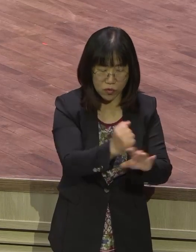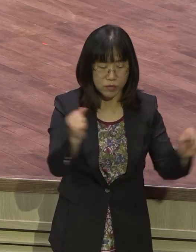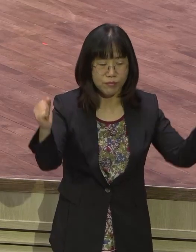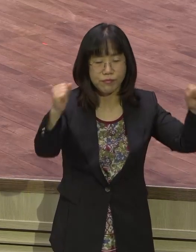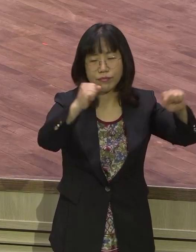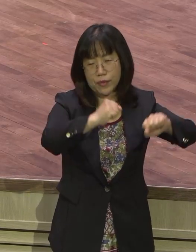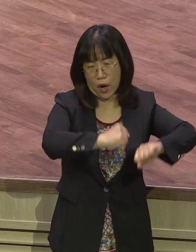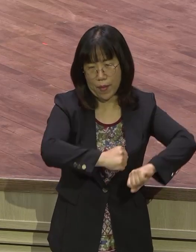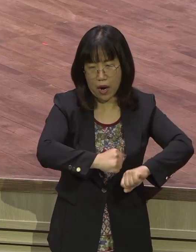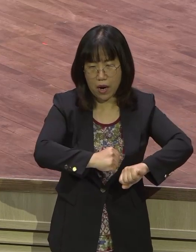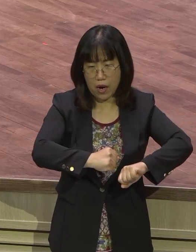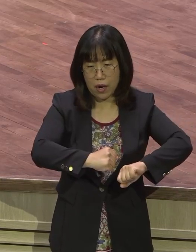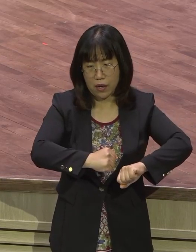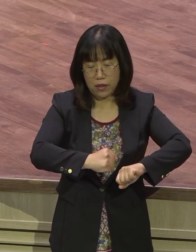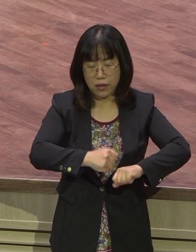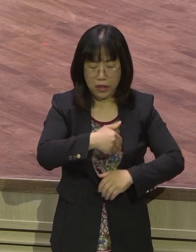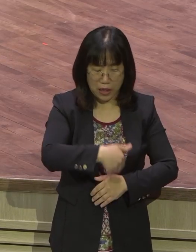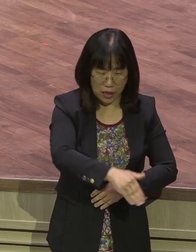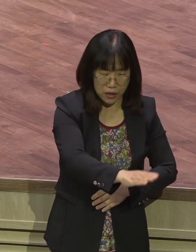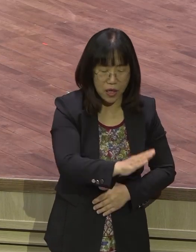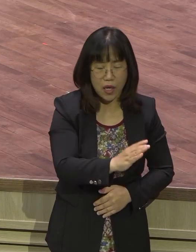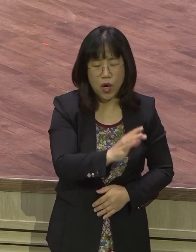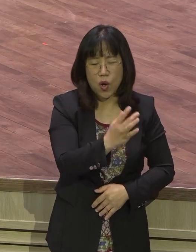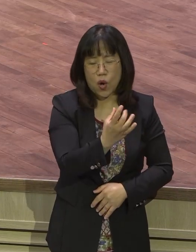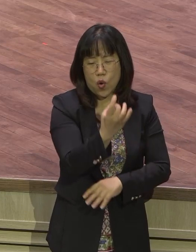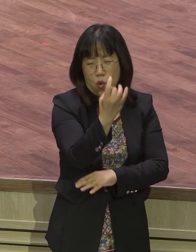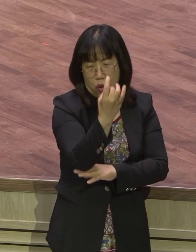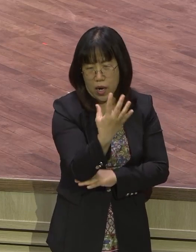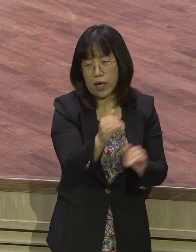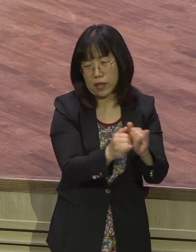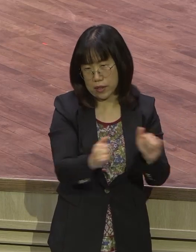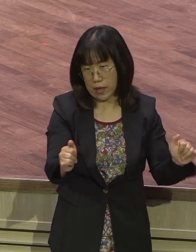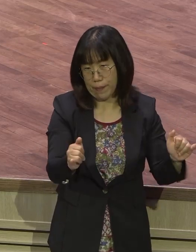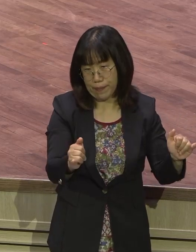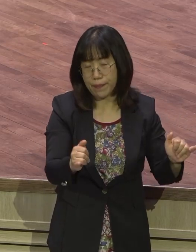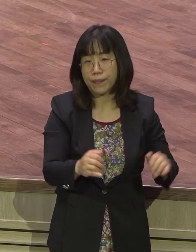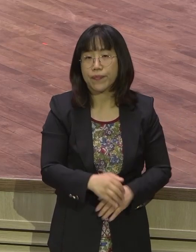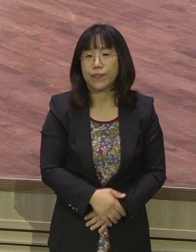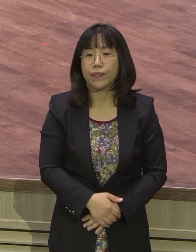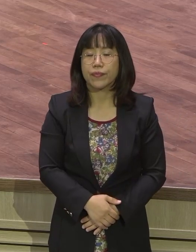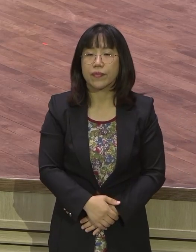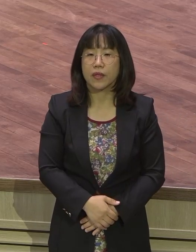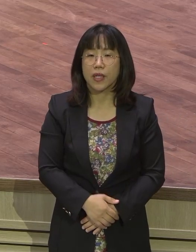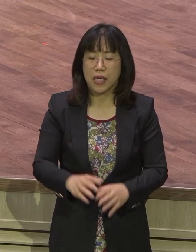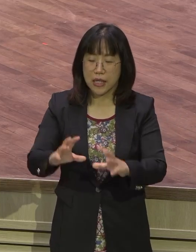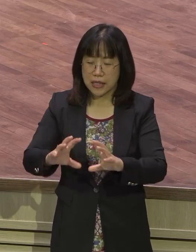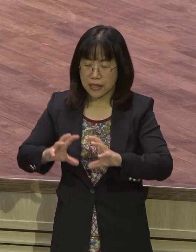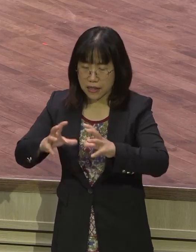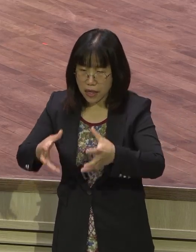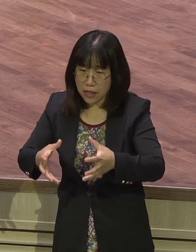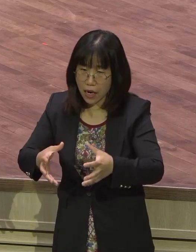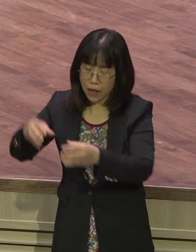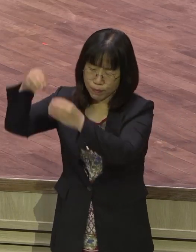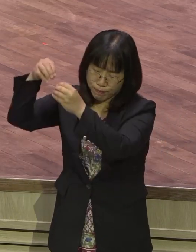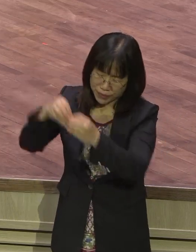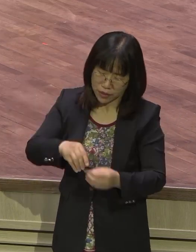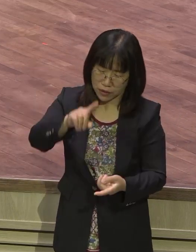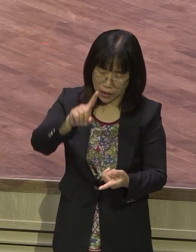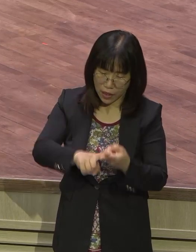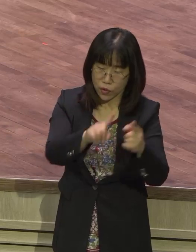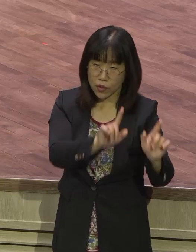가는게 인간의 운명의 정상이에요. 사단 종로를 하다가 이 세상 풍섭을 쫓고 이 세상을